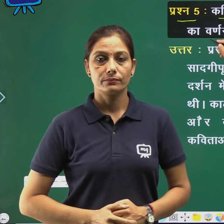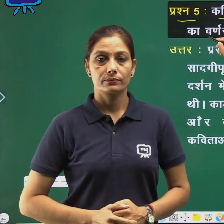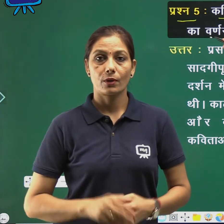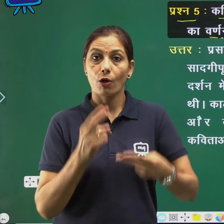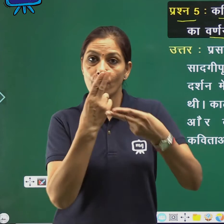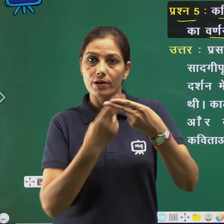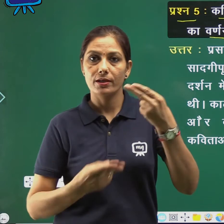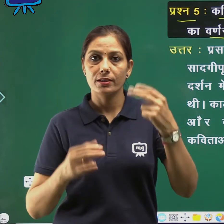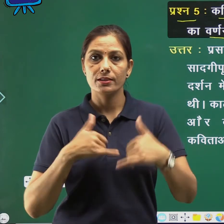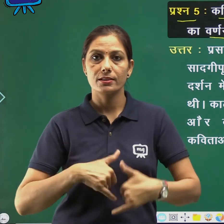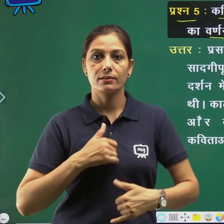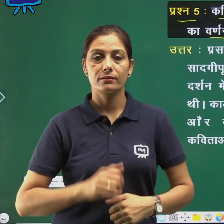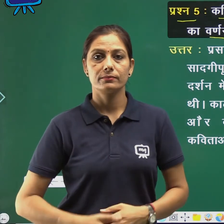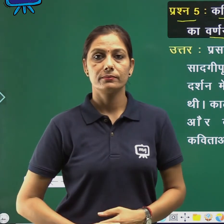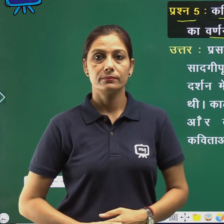वर्णन कीजिए।